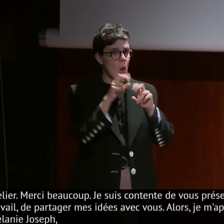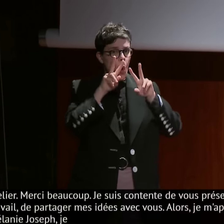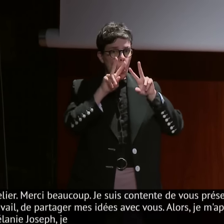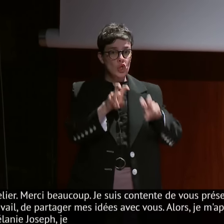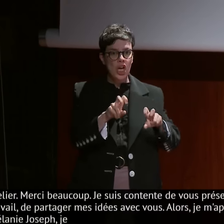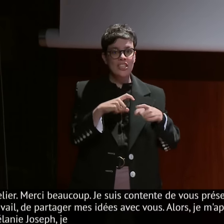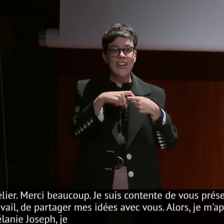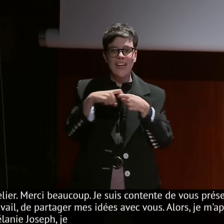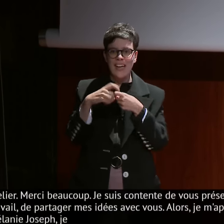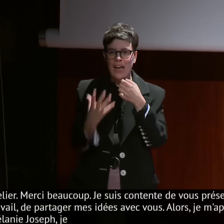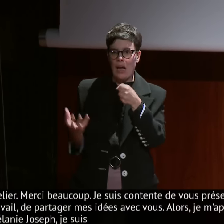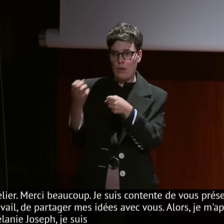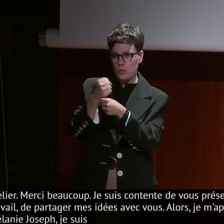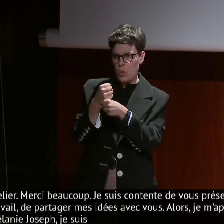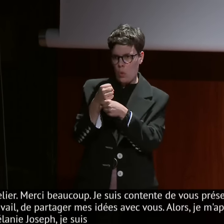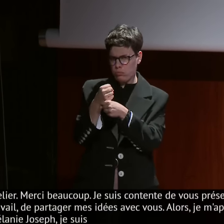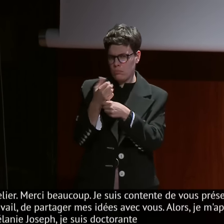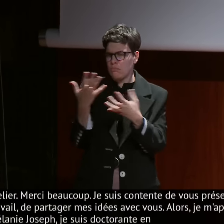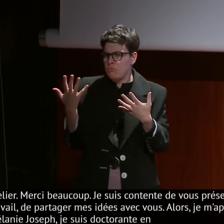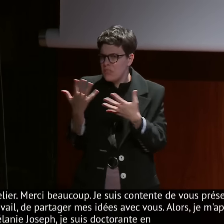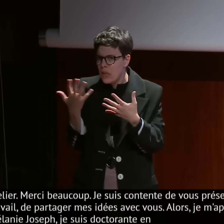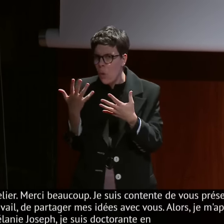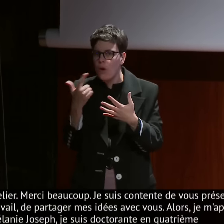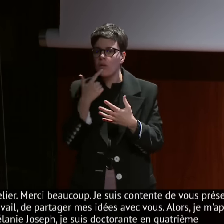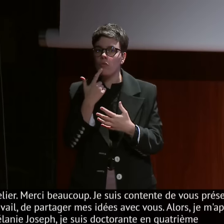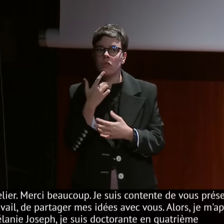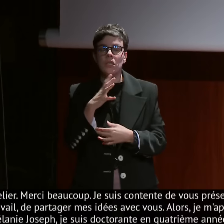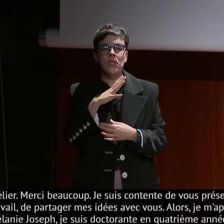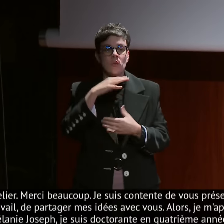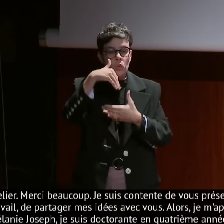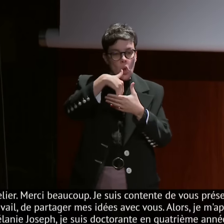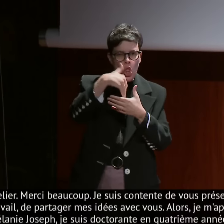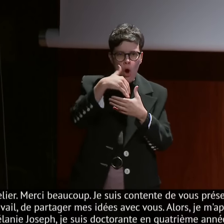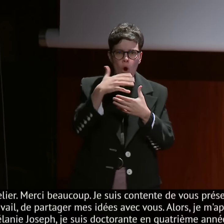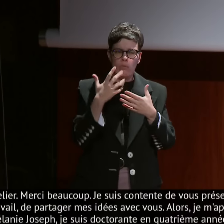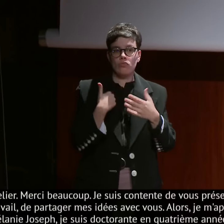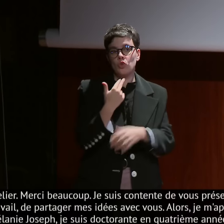suis doctorante en quatrième année en recherche et création.